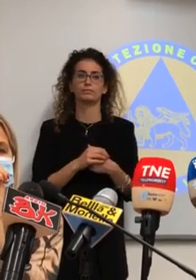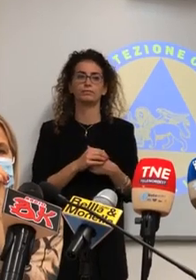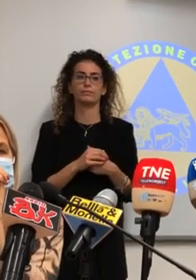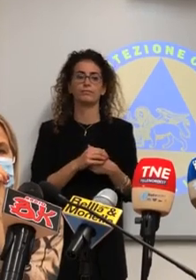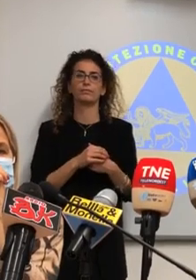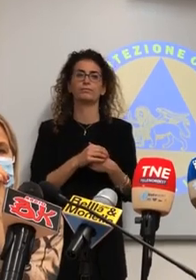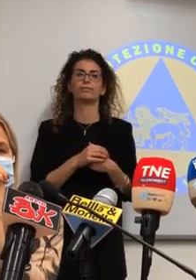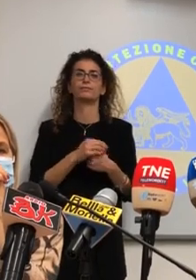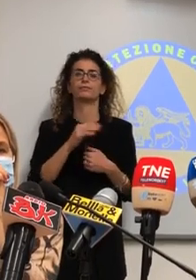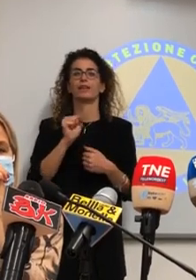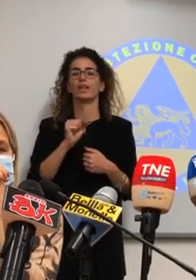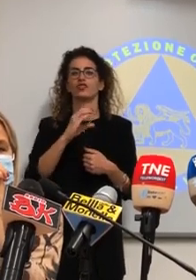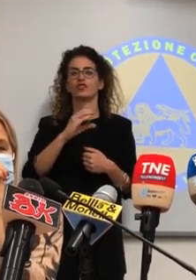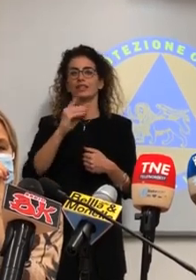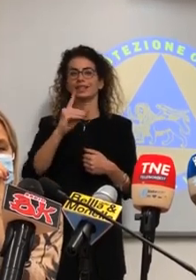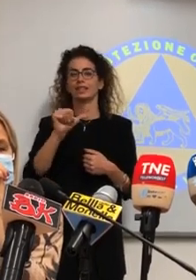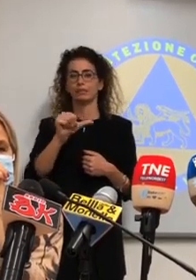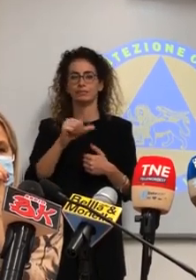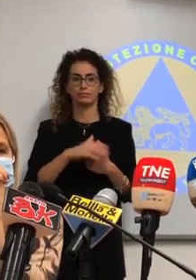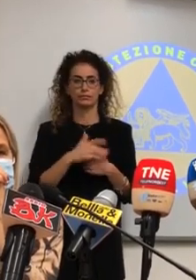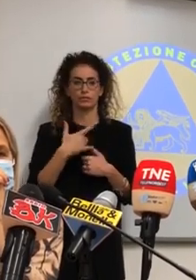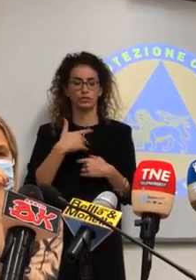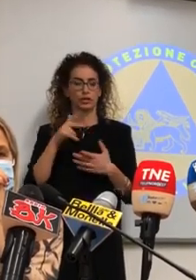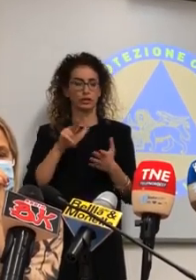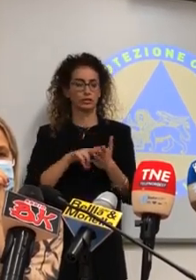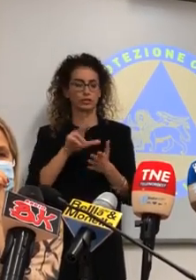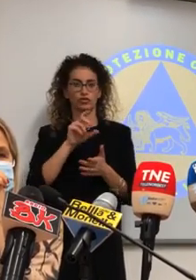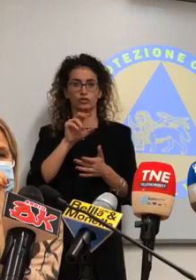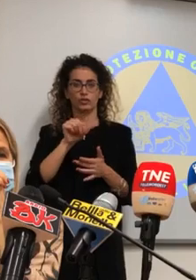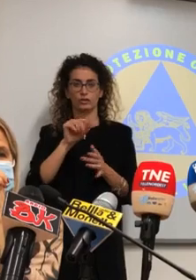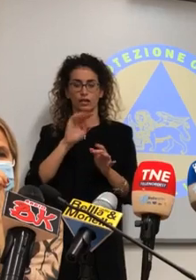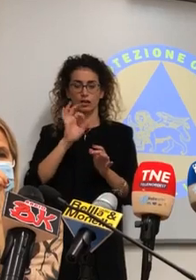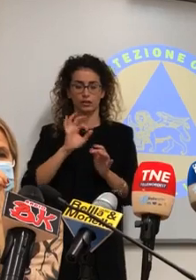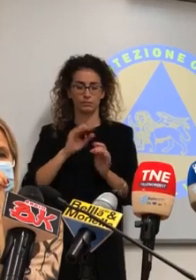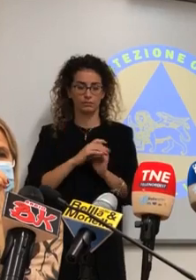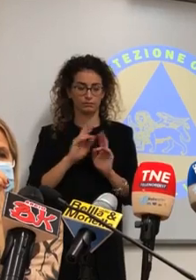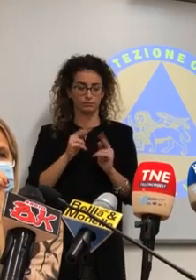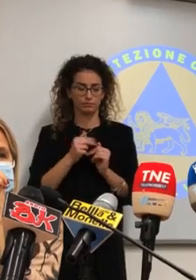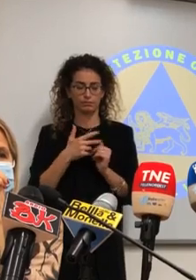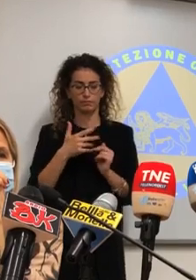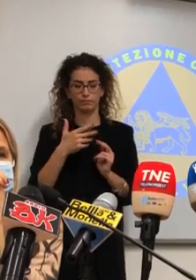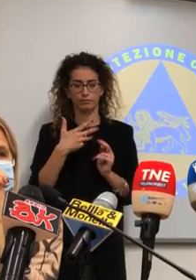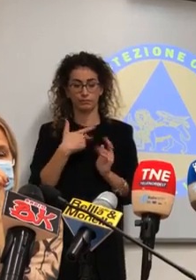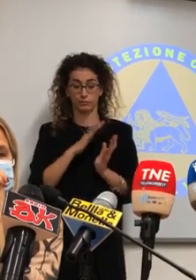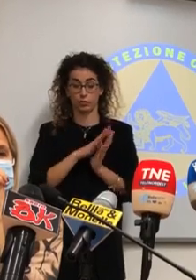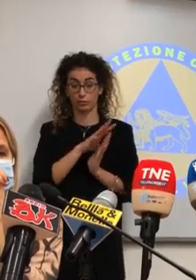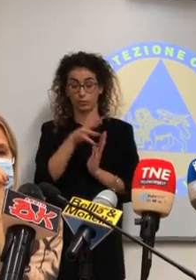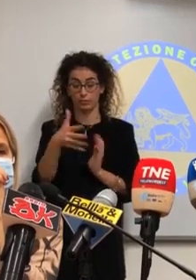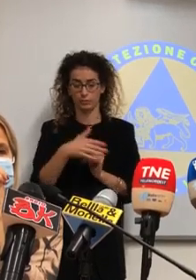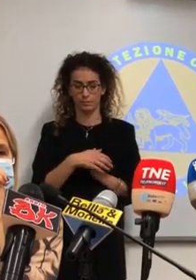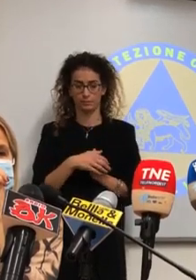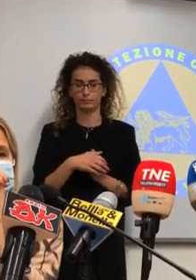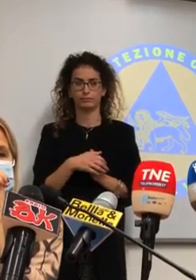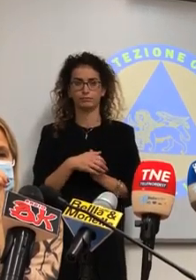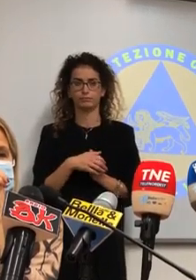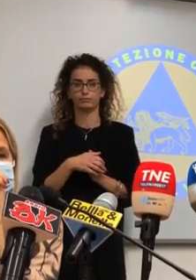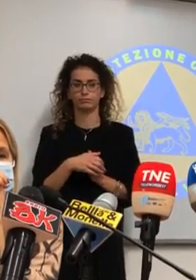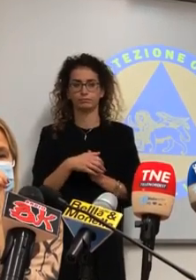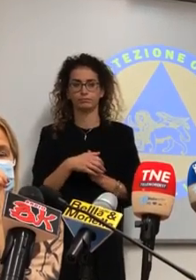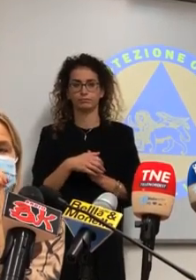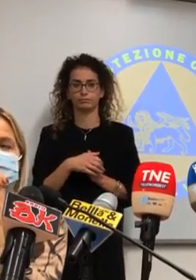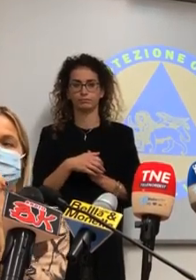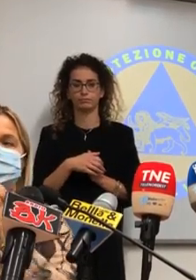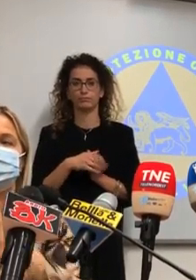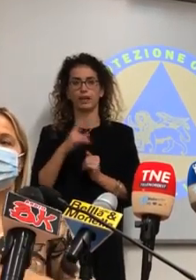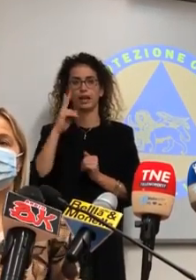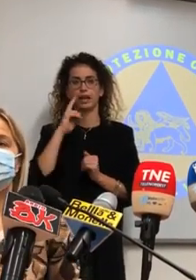sì. Ma c'è stata un'autorizzazione a 360 gradi con un altro documento che ha riconosciuto valido per il